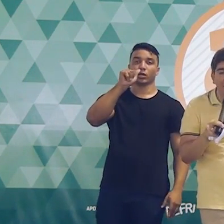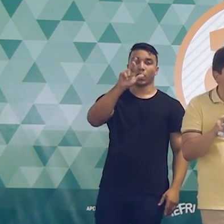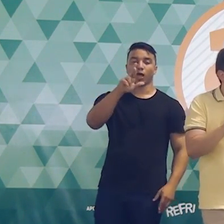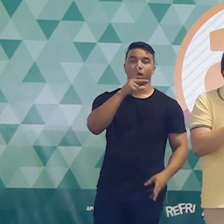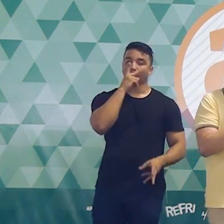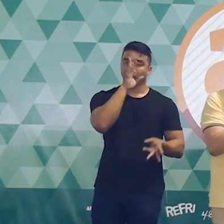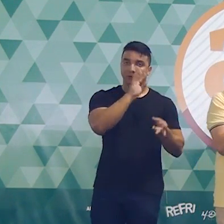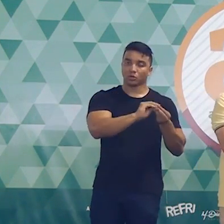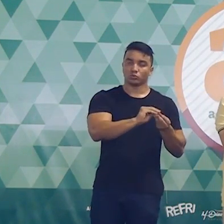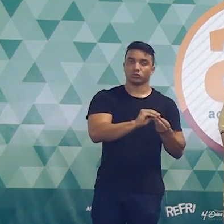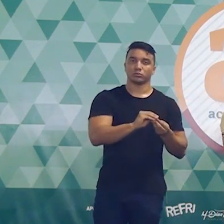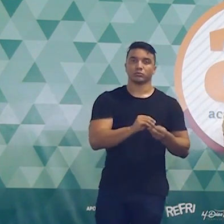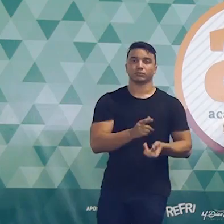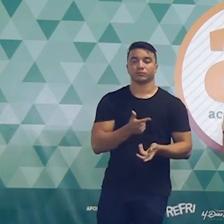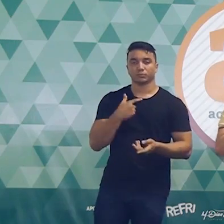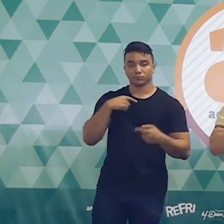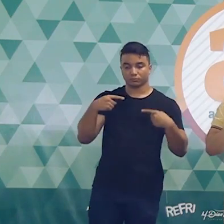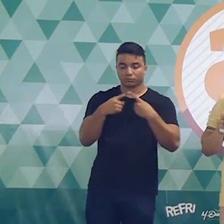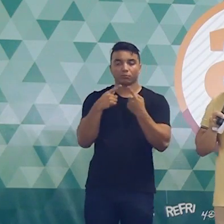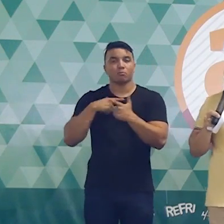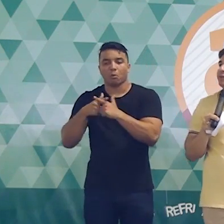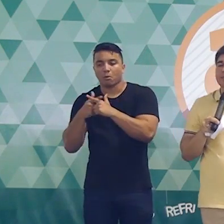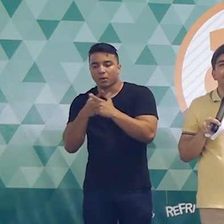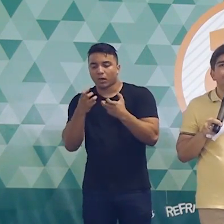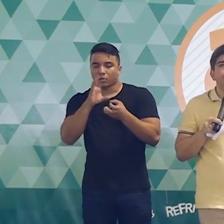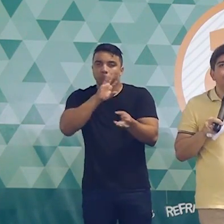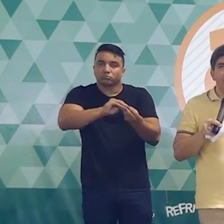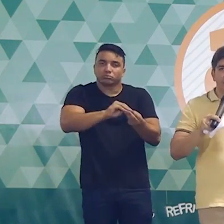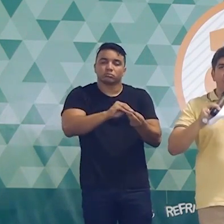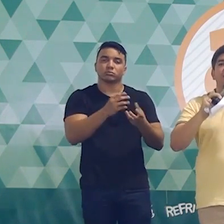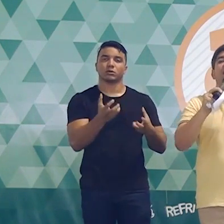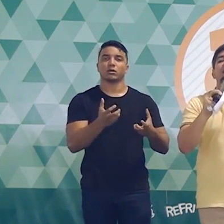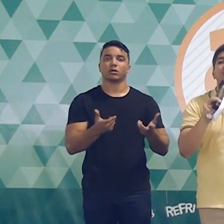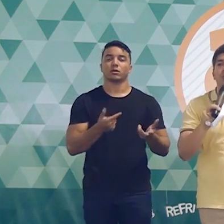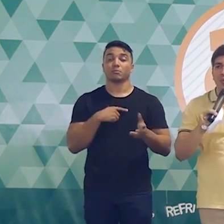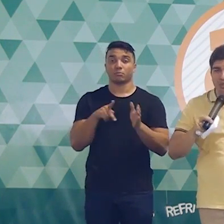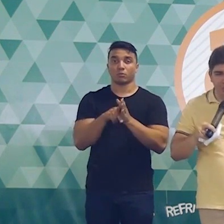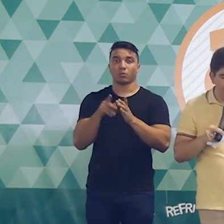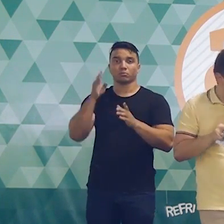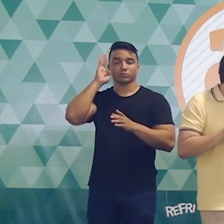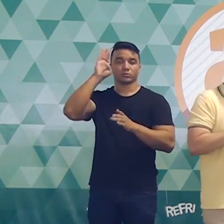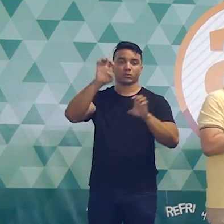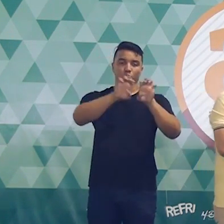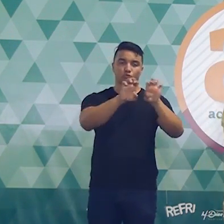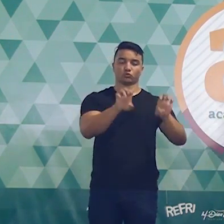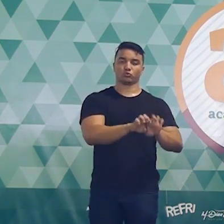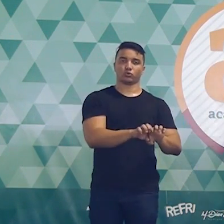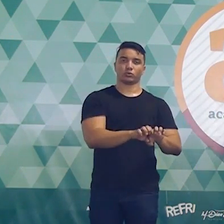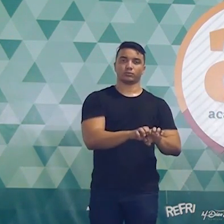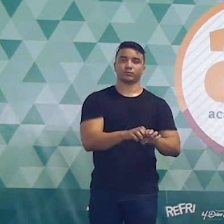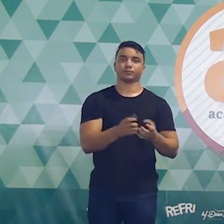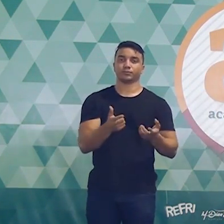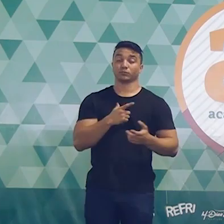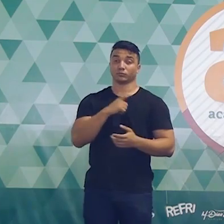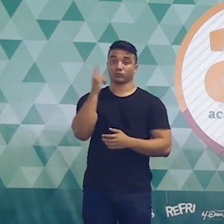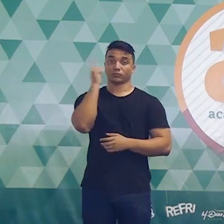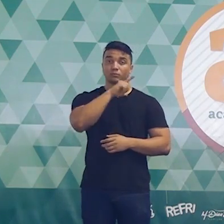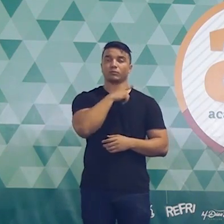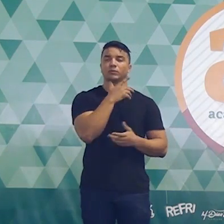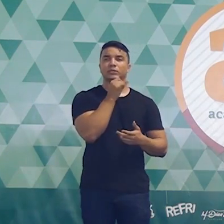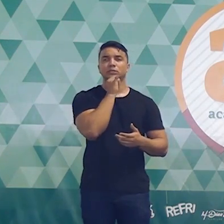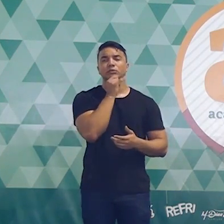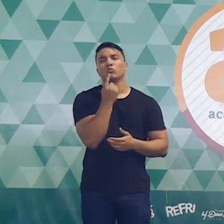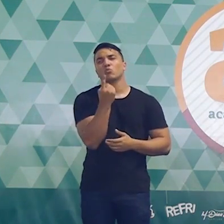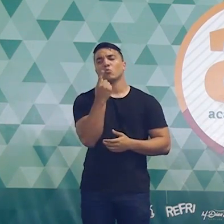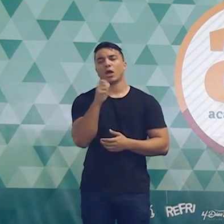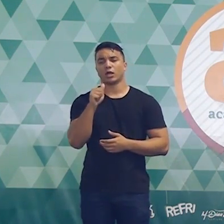é reduzir, a fim de mitigar uma problemática. Esse é o esqueleto conclusivo. Se você fizer isso para pelo menos